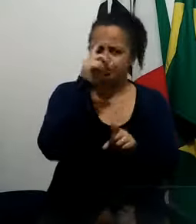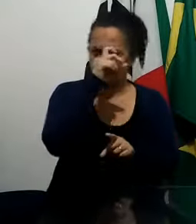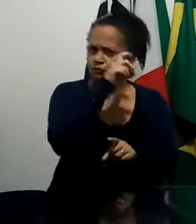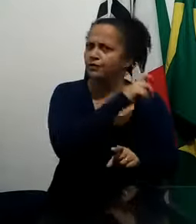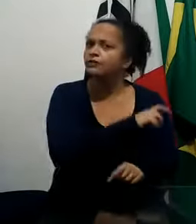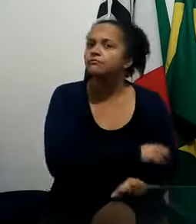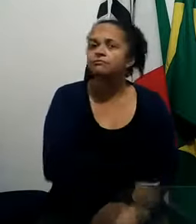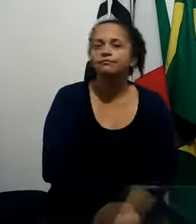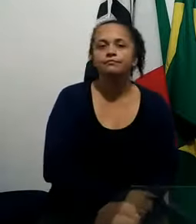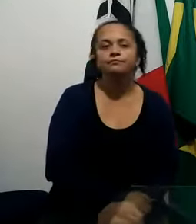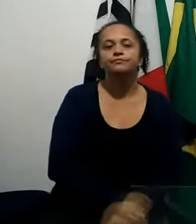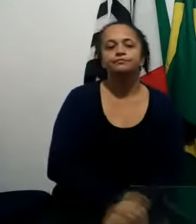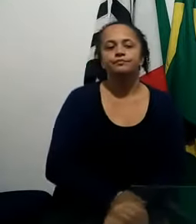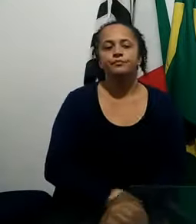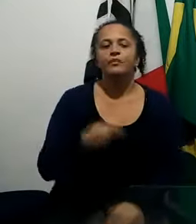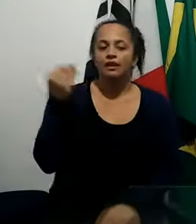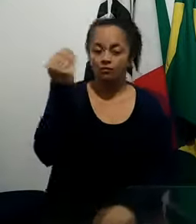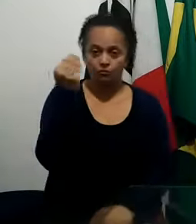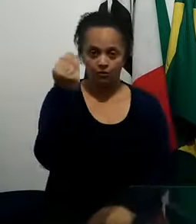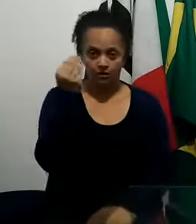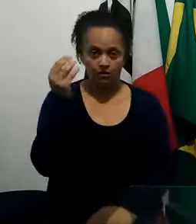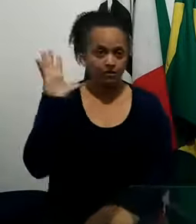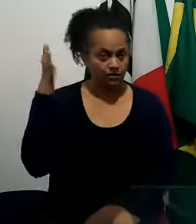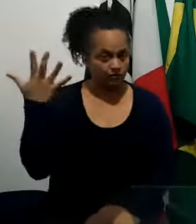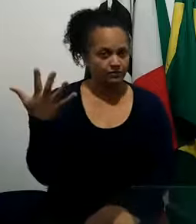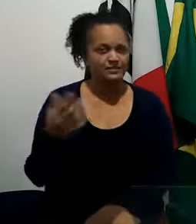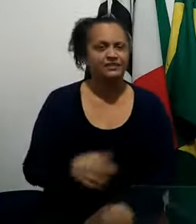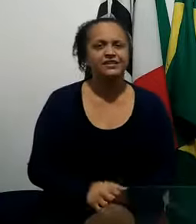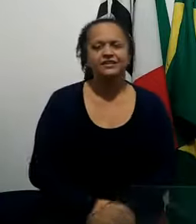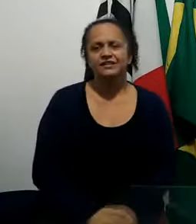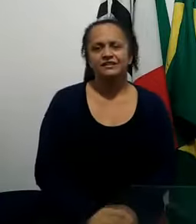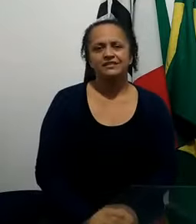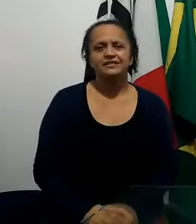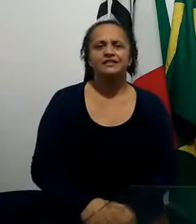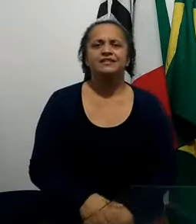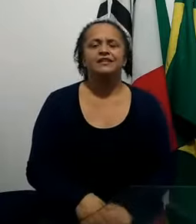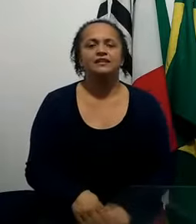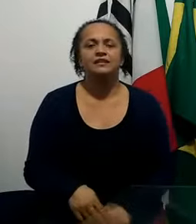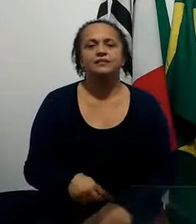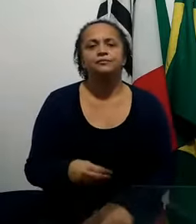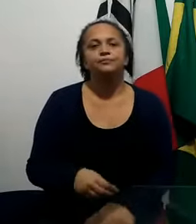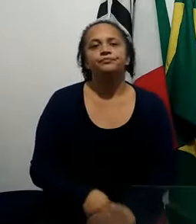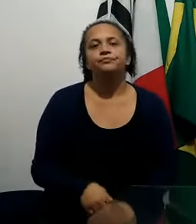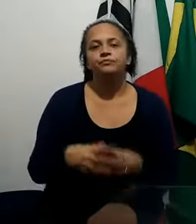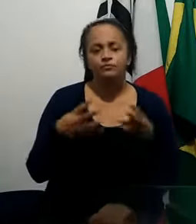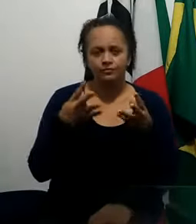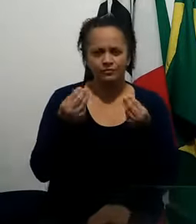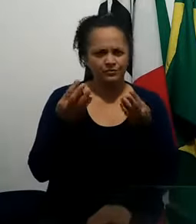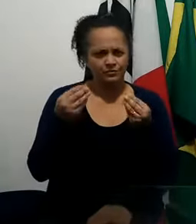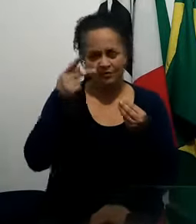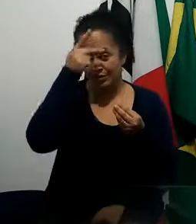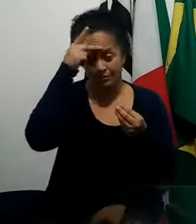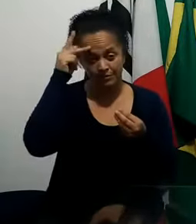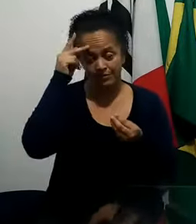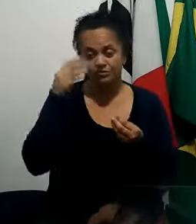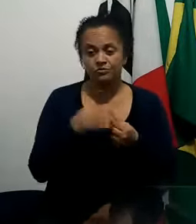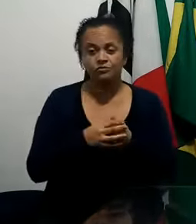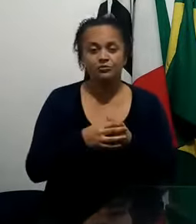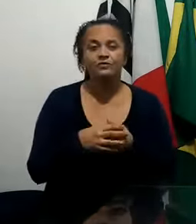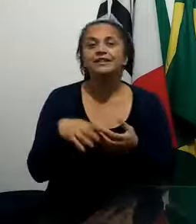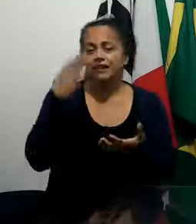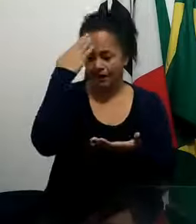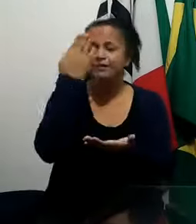tribulação, muitos entre os judeus e os gentios crerão em Jesus e